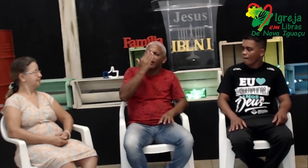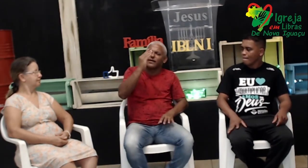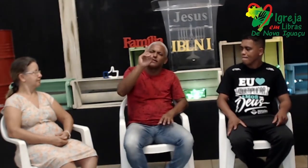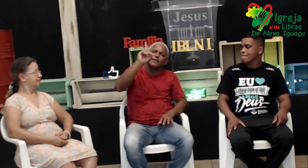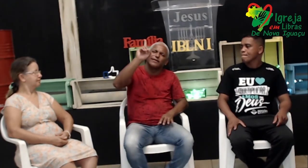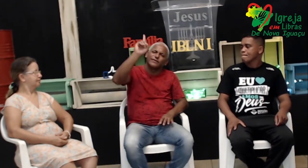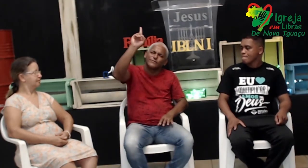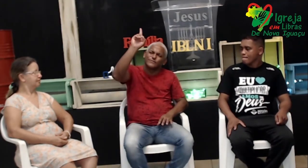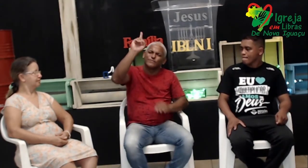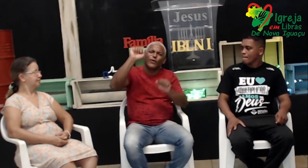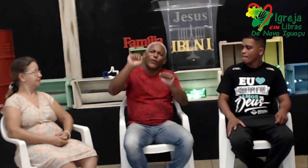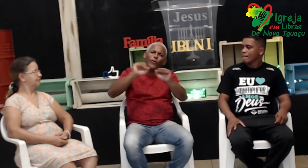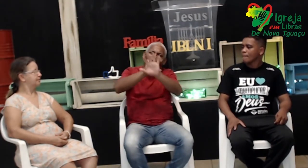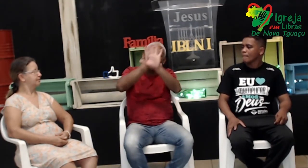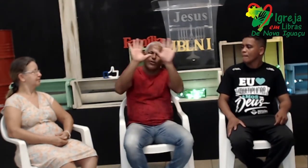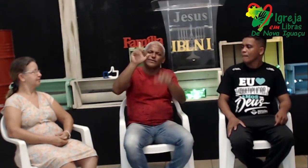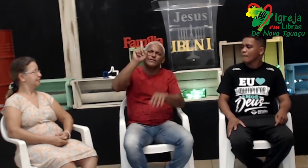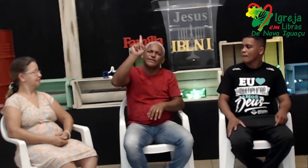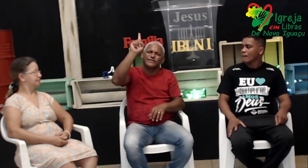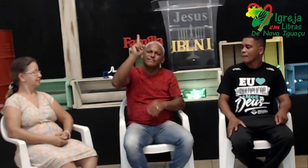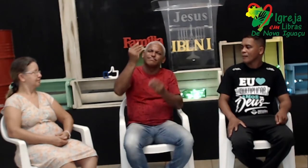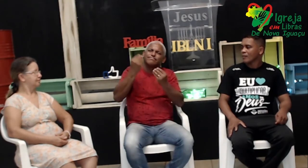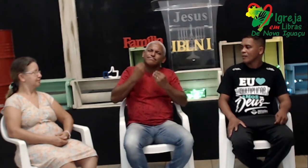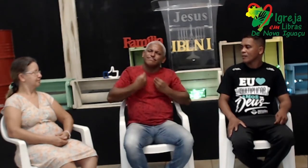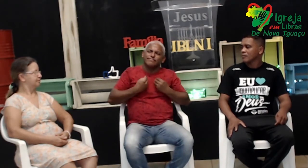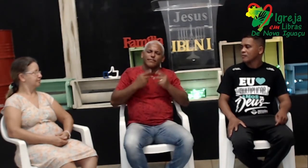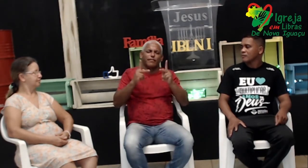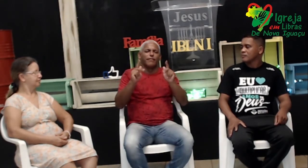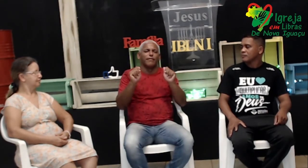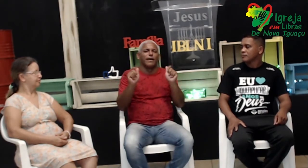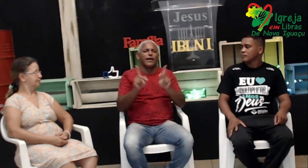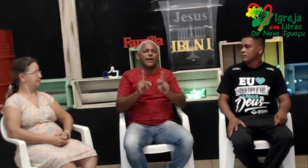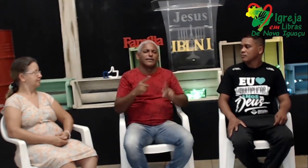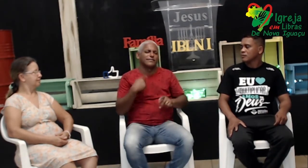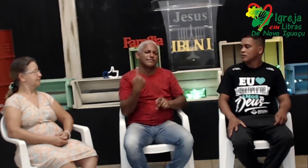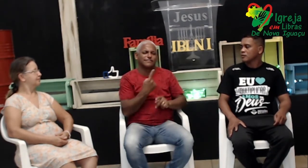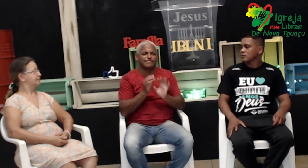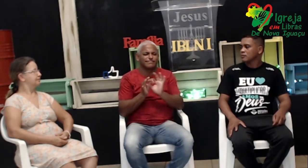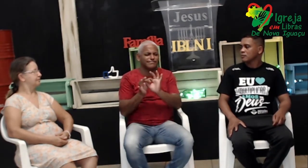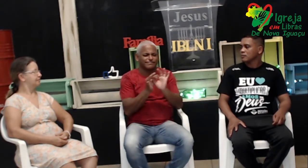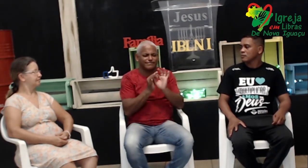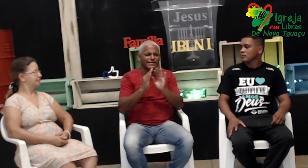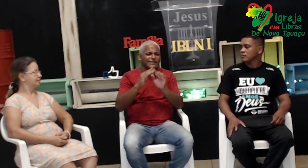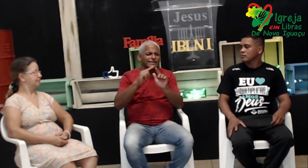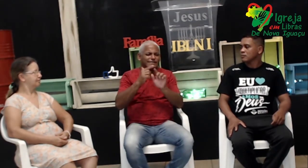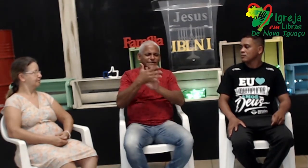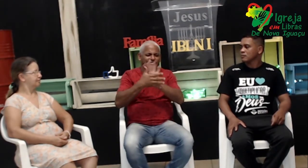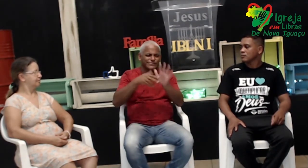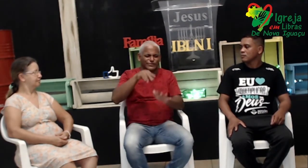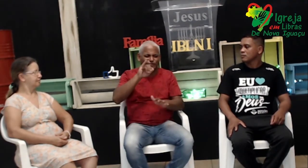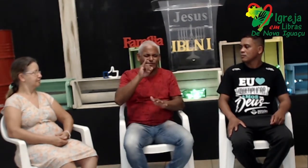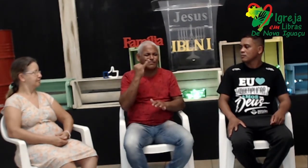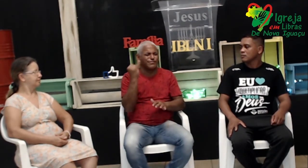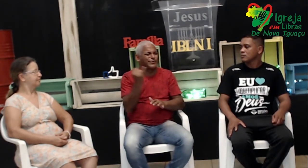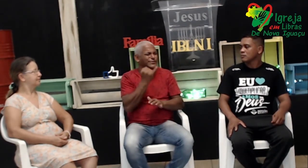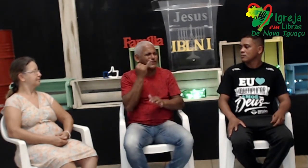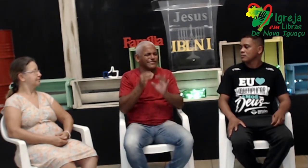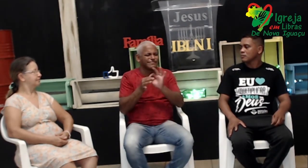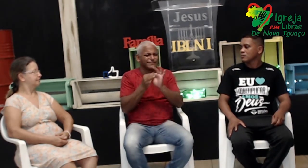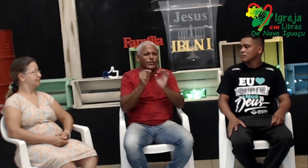nós sabemos que nós estamos diante de Ti. Tu és glorioso. E Tu tem nos dado a Tua paz. E